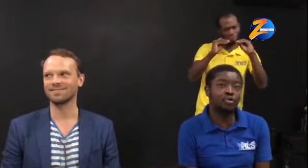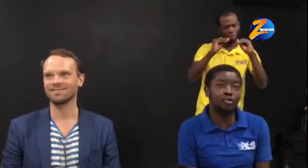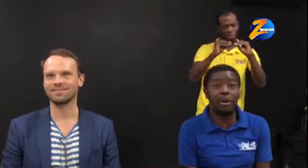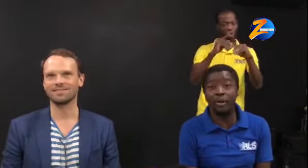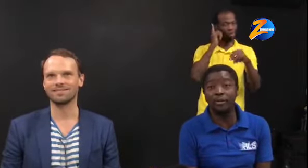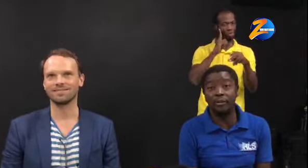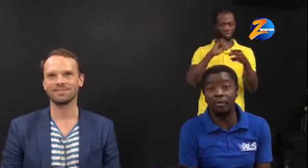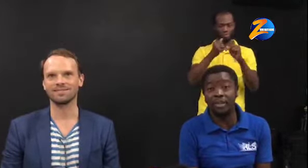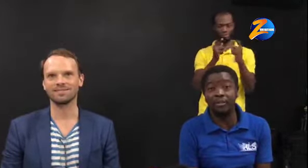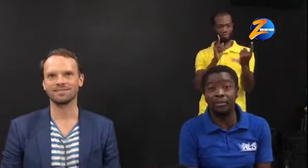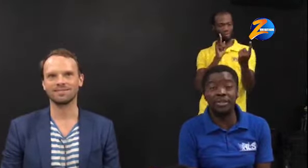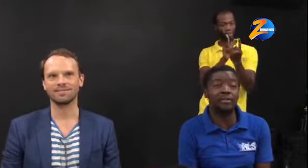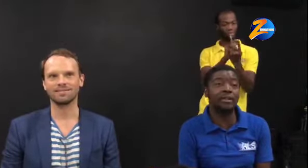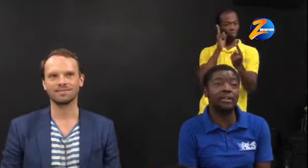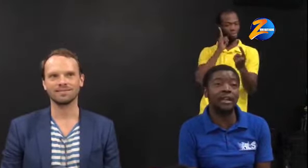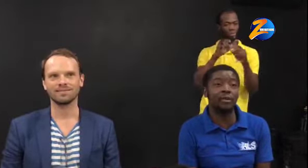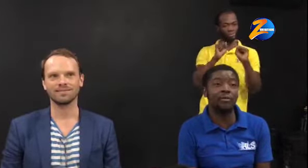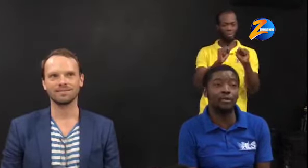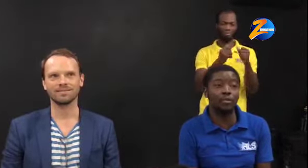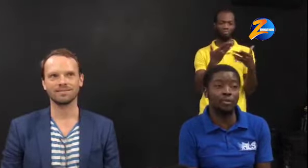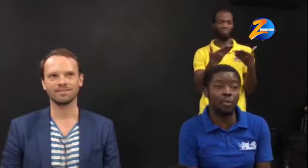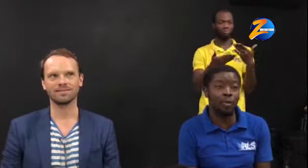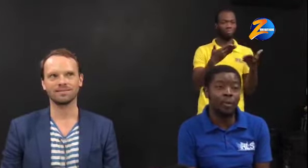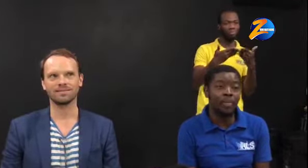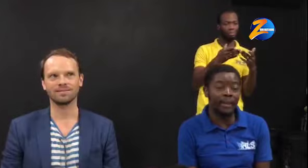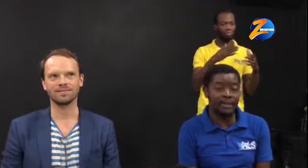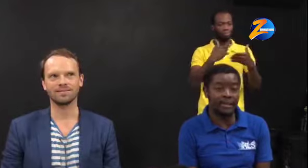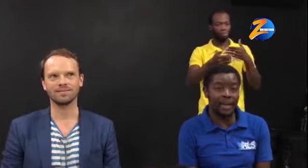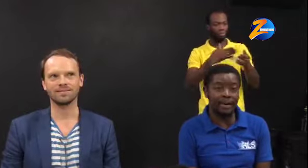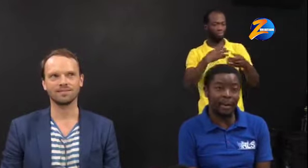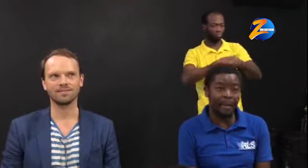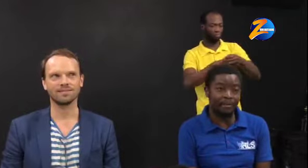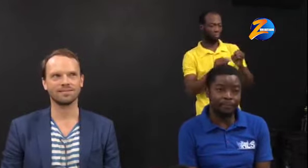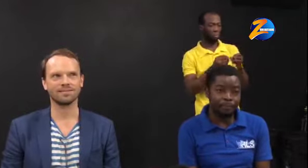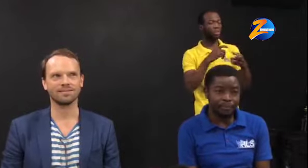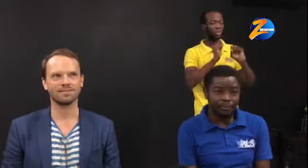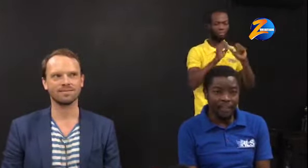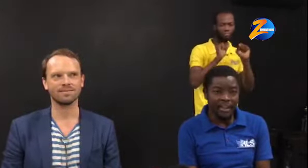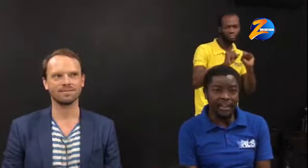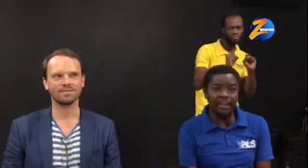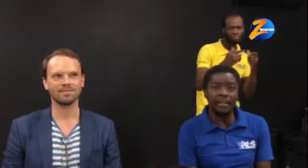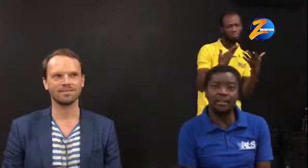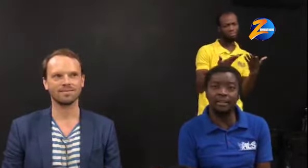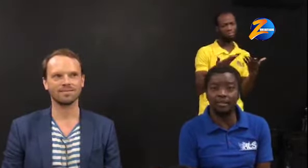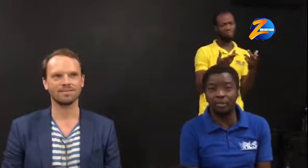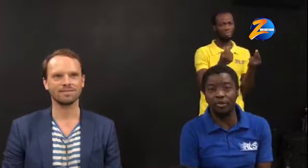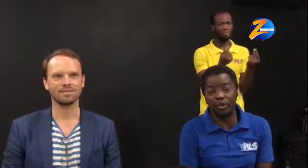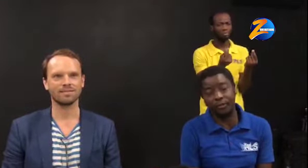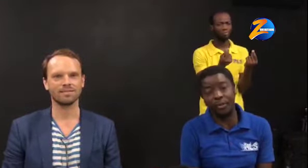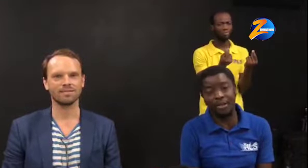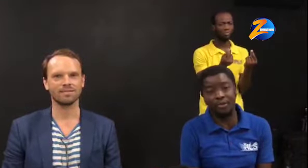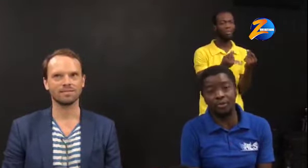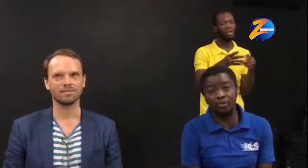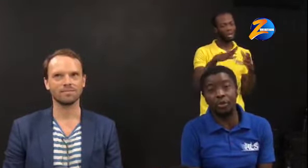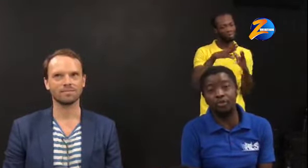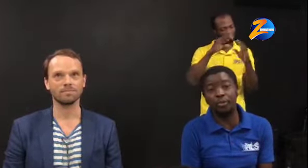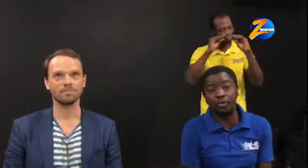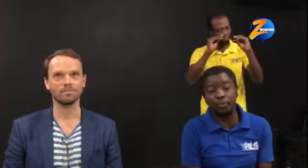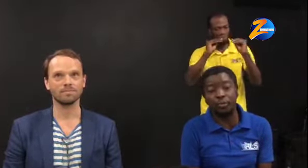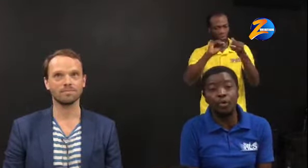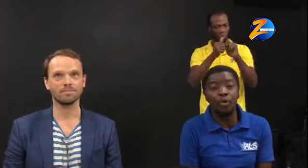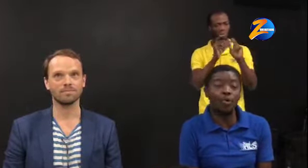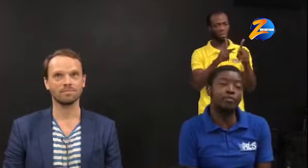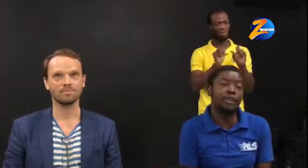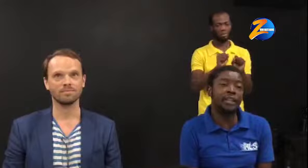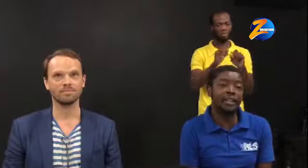mon studio les arrive dans nos services, les arrive dans nos bureaux, etc. Et capable et si j'ai une formation, j'ai un monde